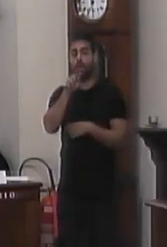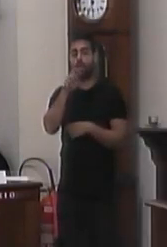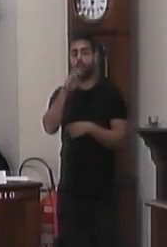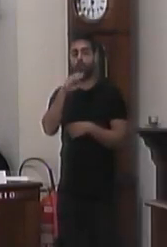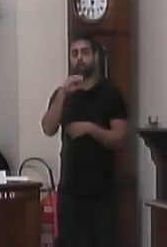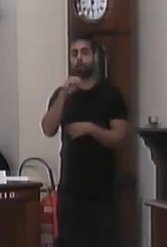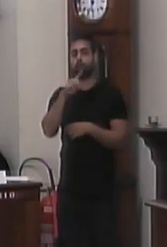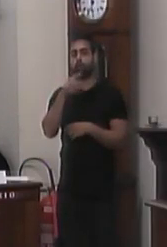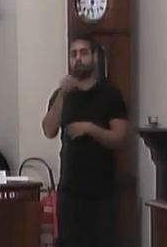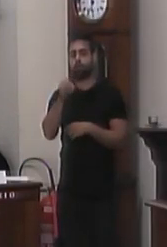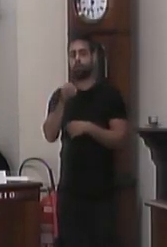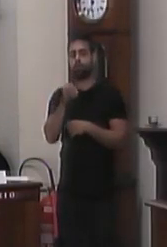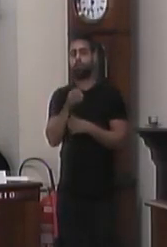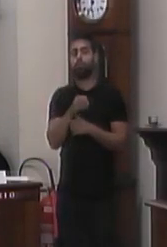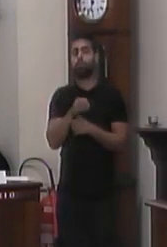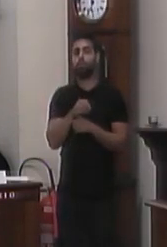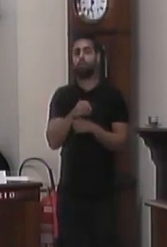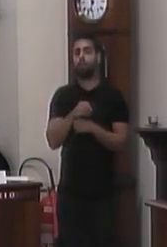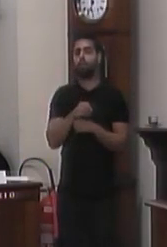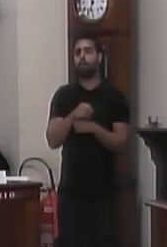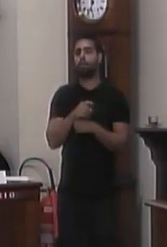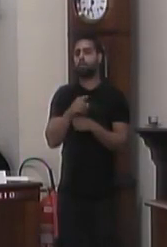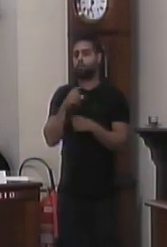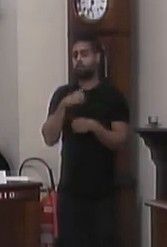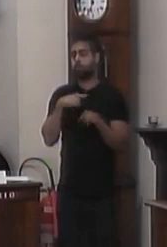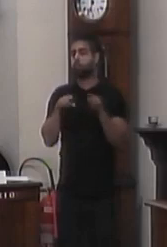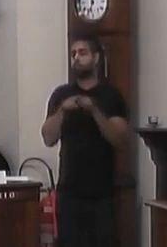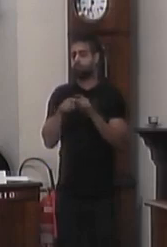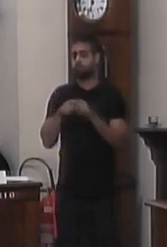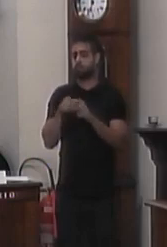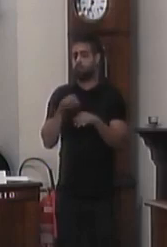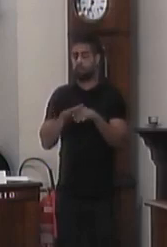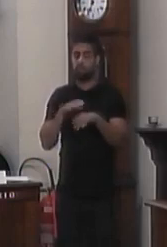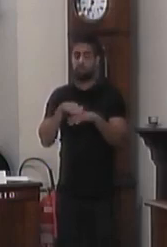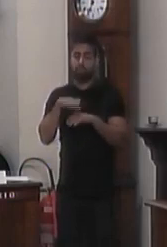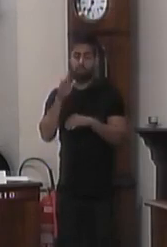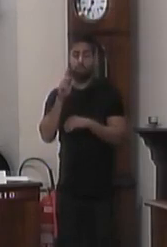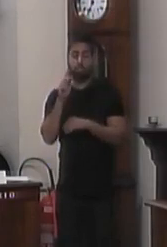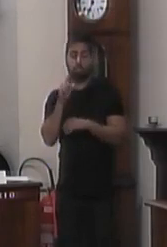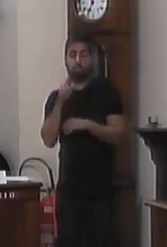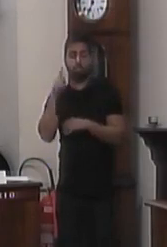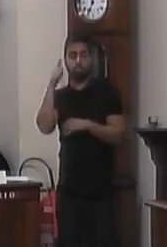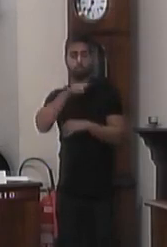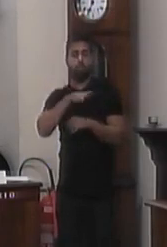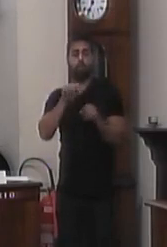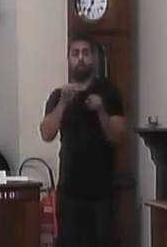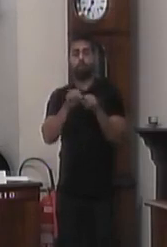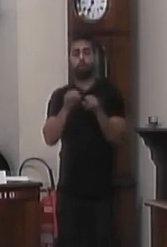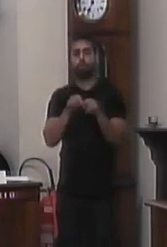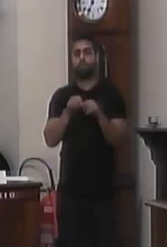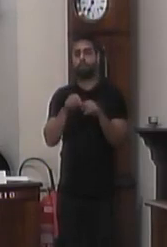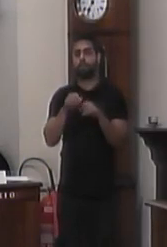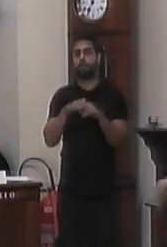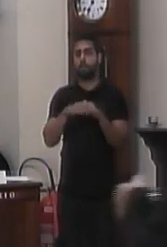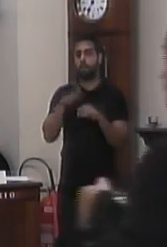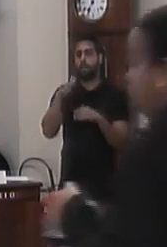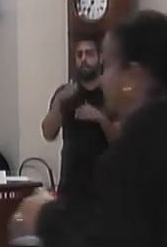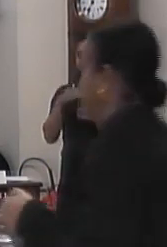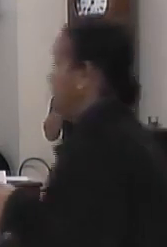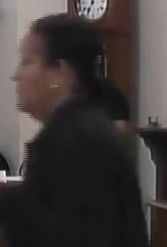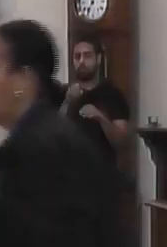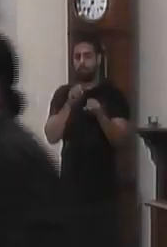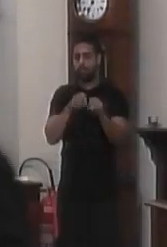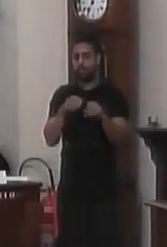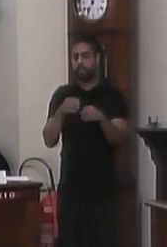a gente fatalmente vai ter uma receita corrente líquida melhor e a gente consegue fazer mais investimentos nessa área